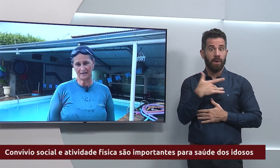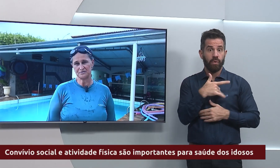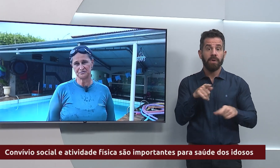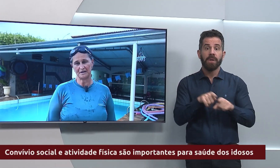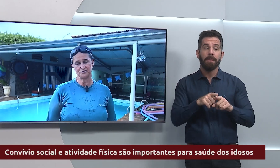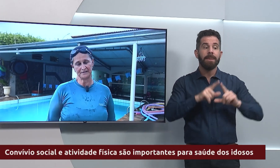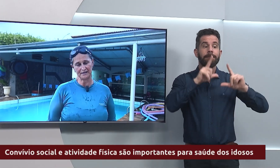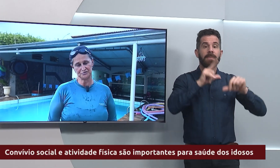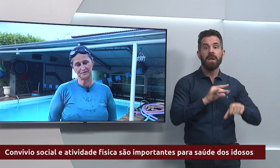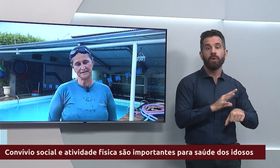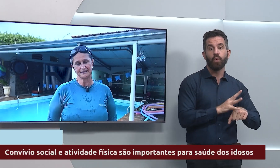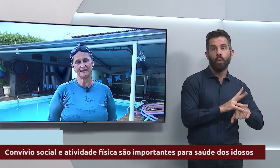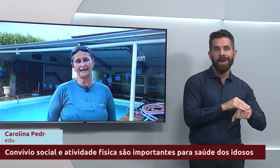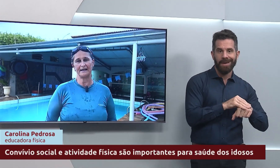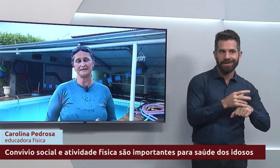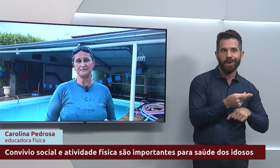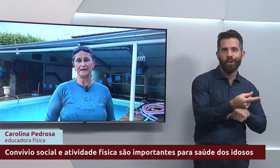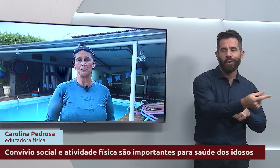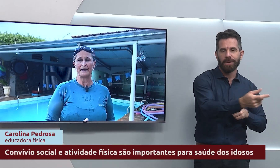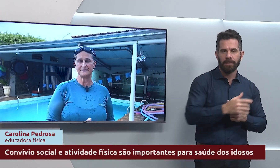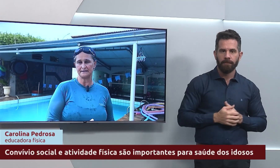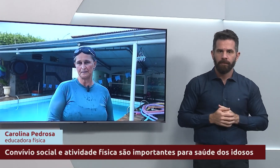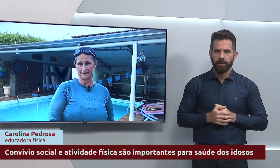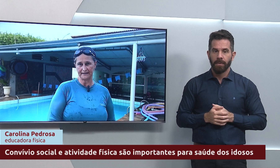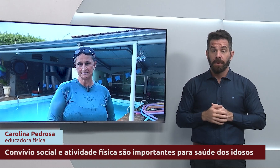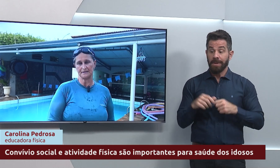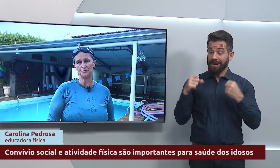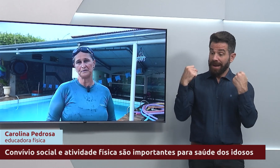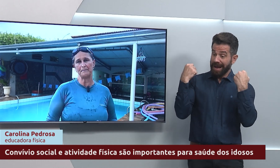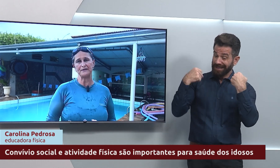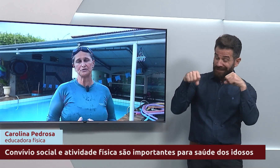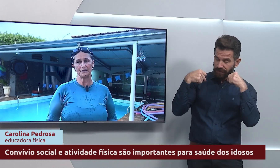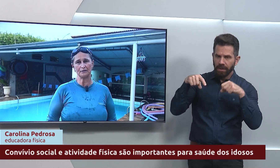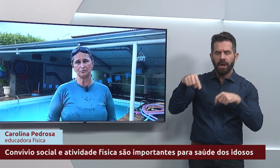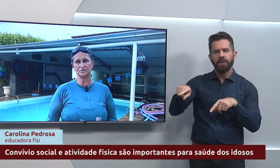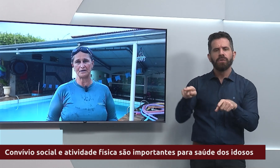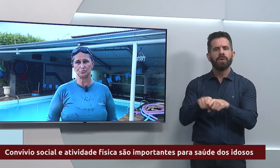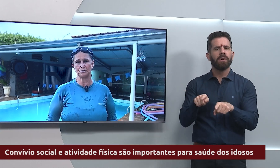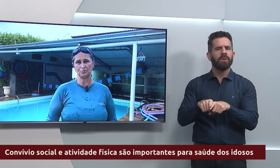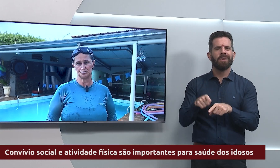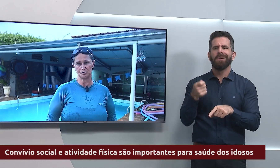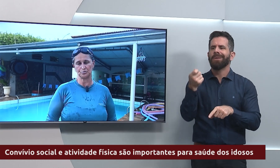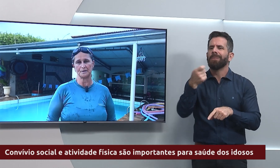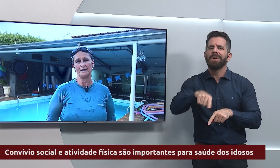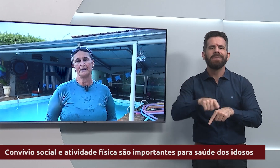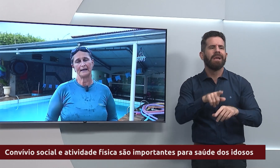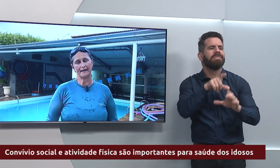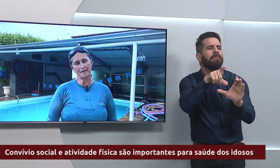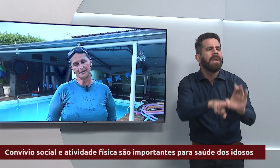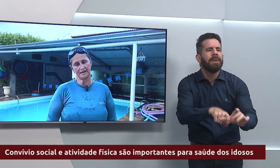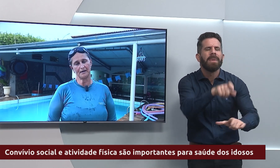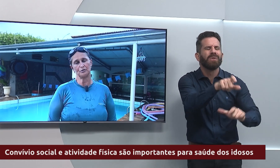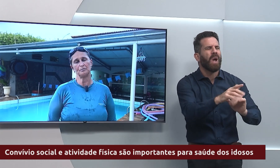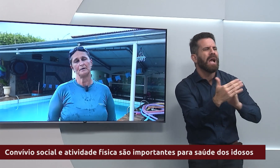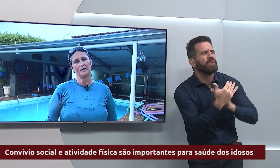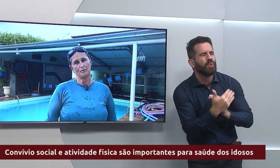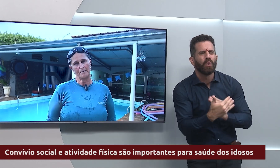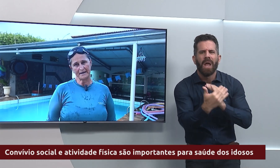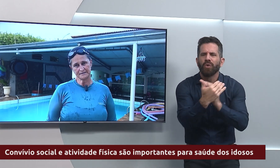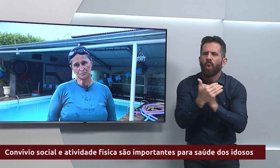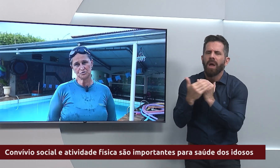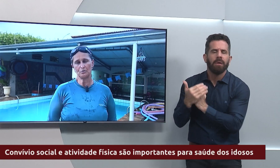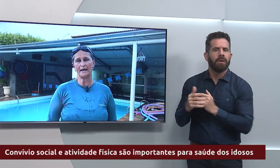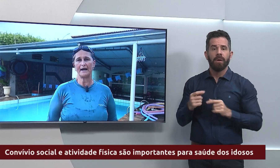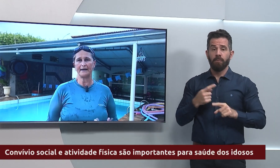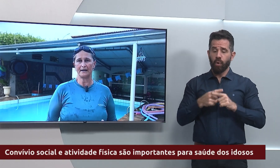praticam atividade física, elas ficam mais independentes, não depende tanto de ajuda dos outros, que ela acaba criando uma